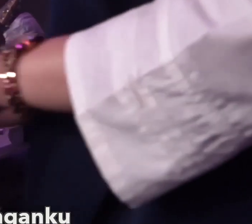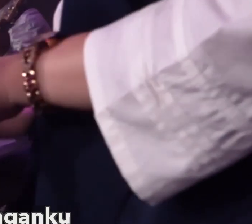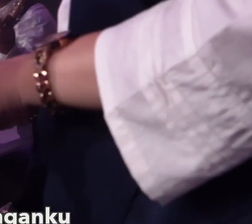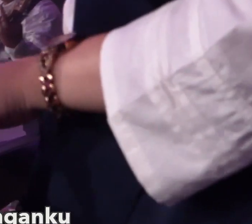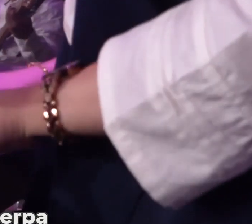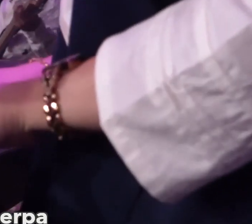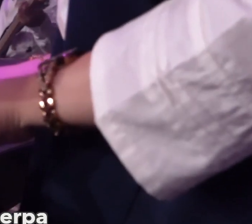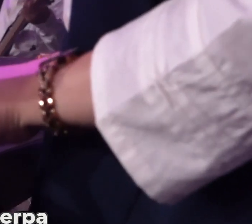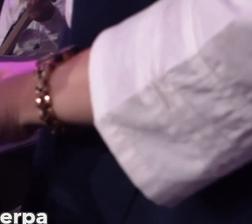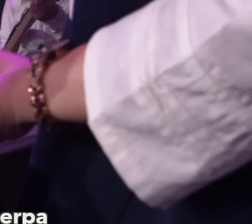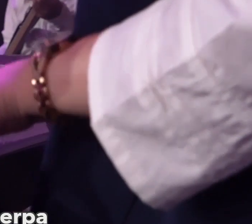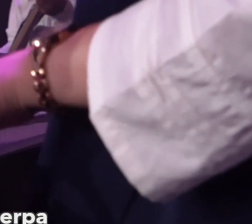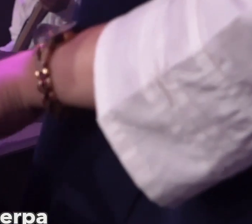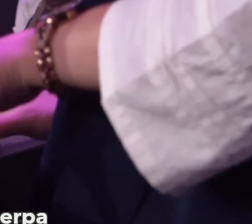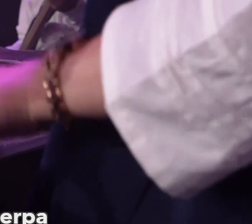perlindunganku